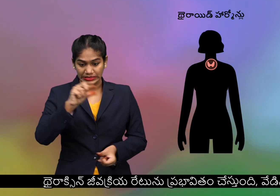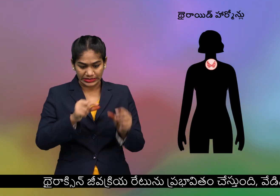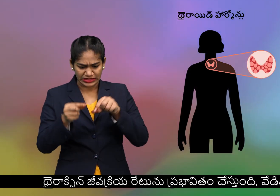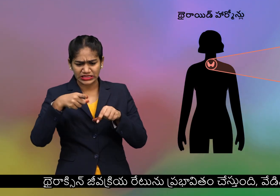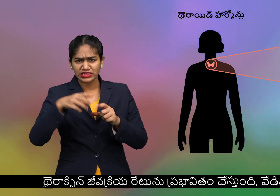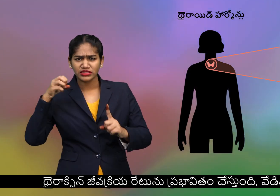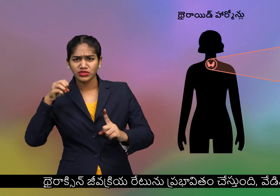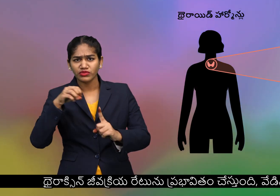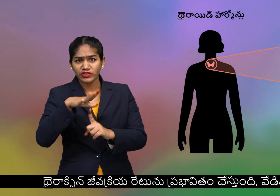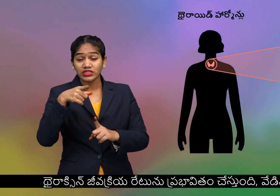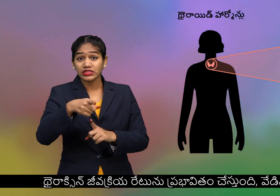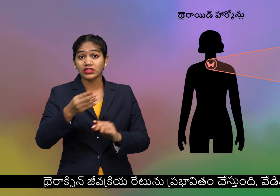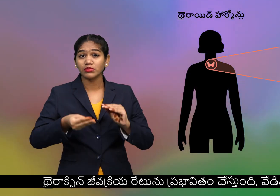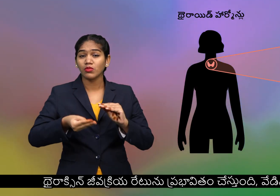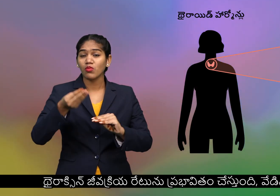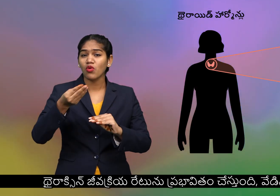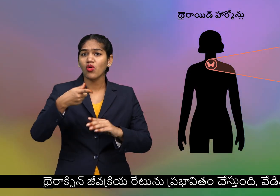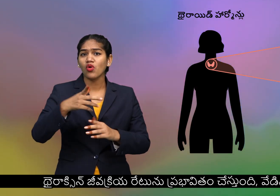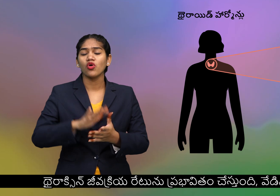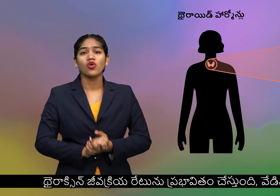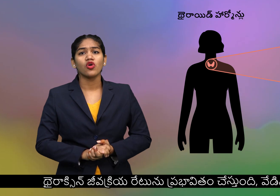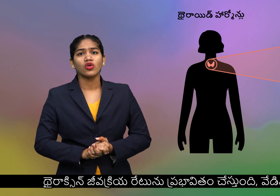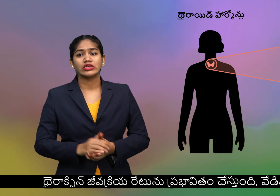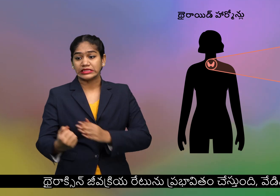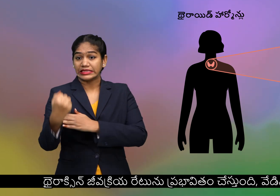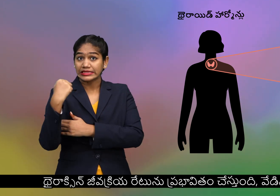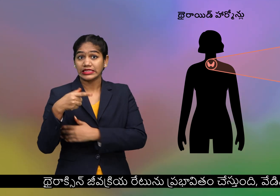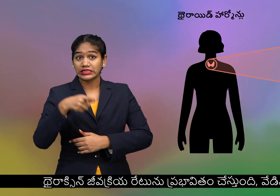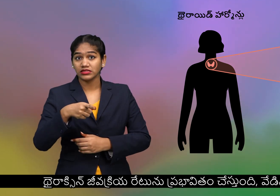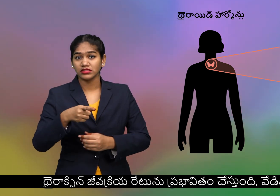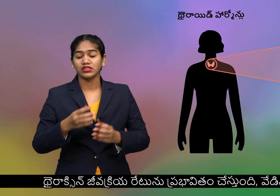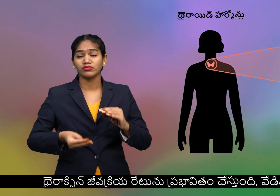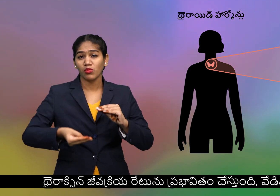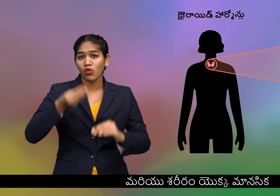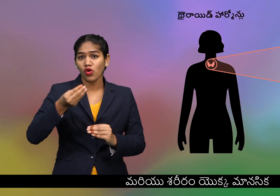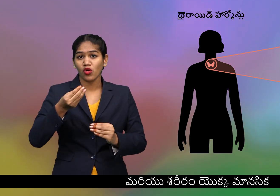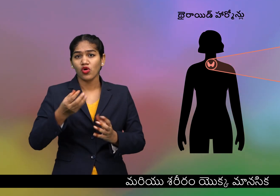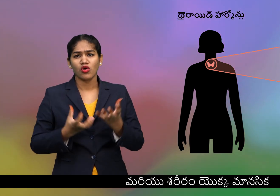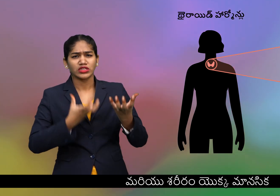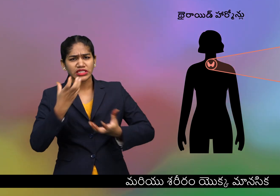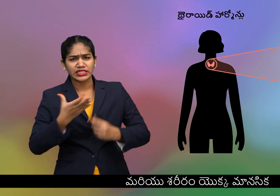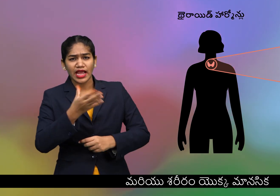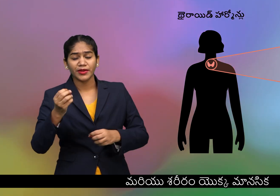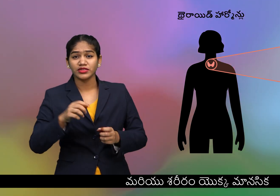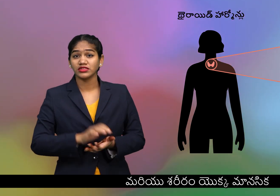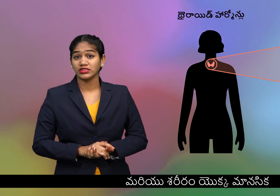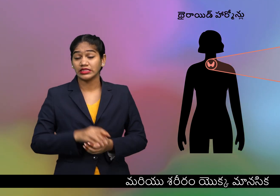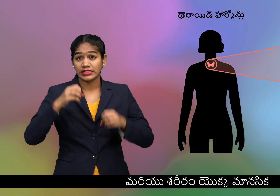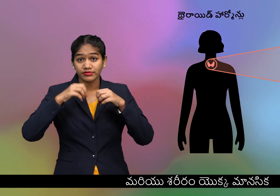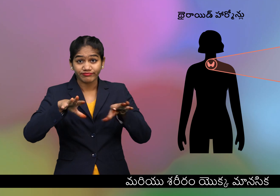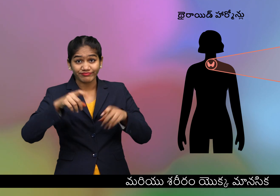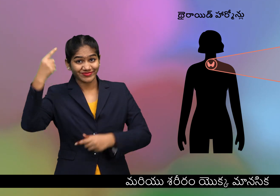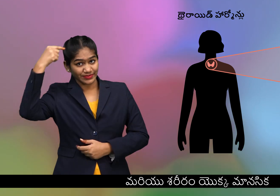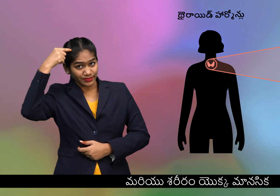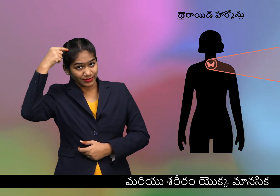థైరాక్సిన్ జీవక్రియ రేటును ప్రభావితం చేస్తుంది, వేడిని పెంచుతుంది మరియు శరీరం యొక్క